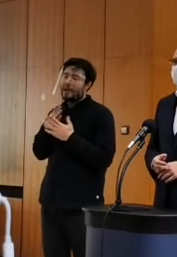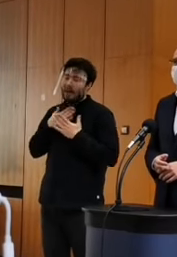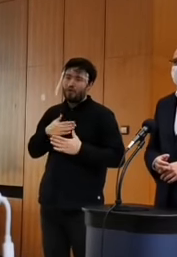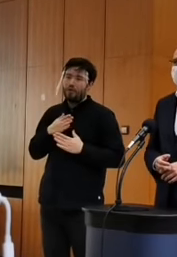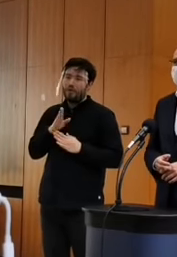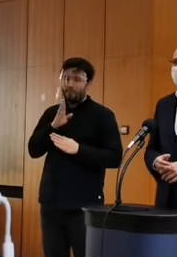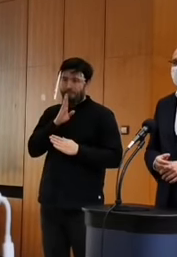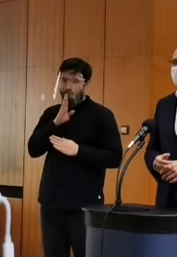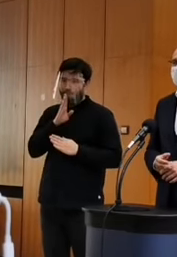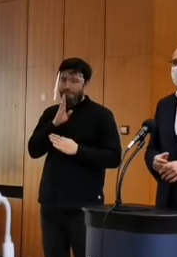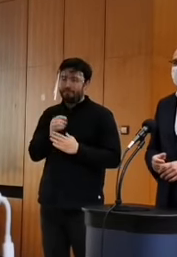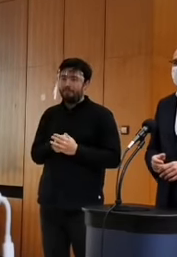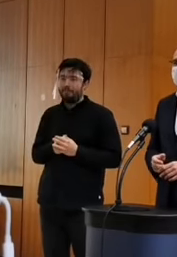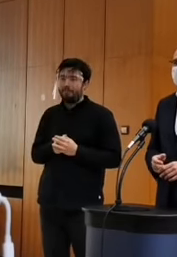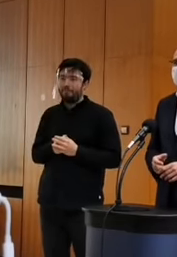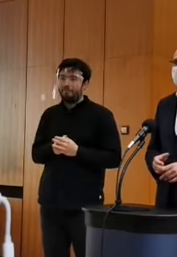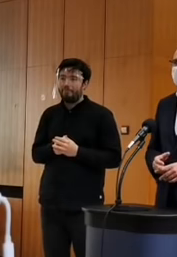mlčať.